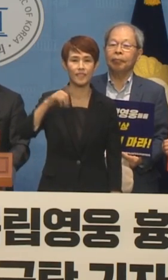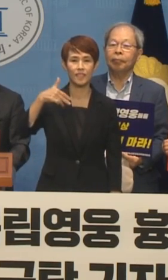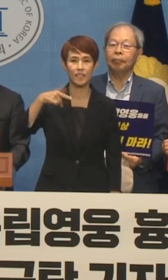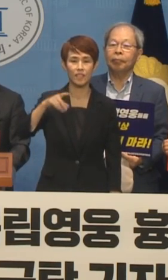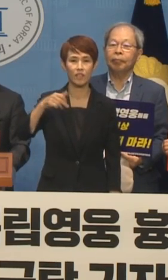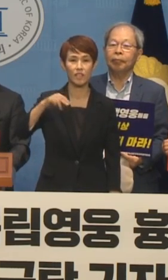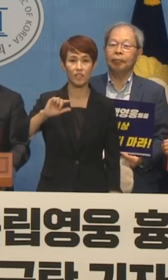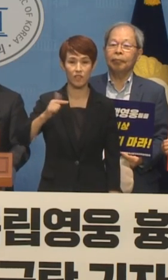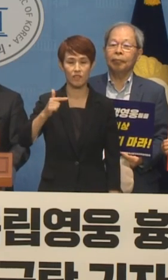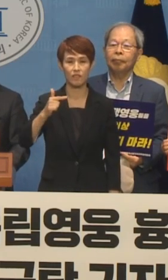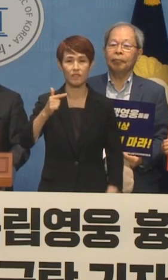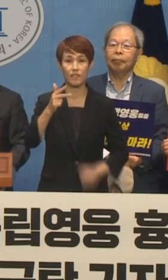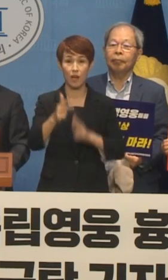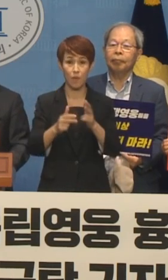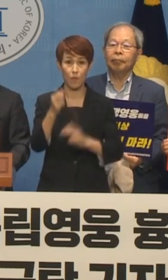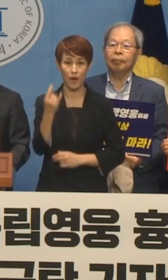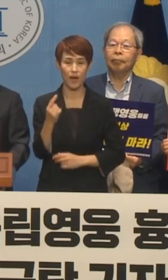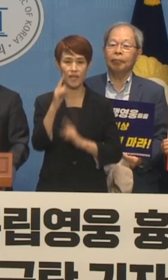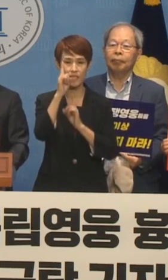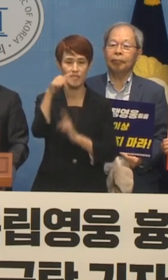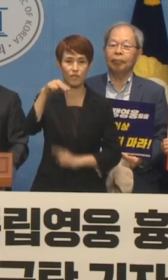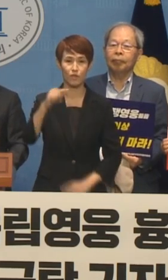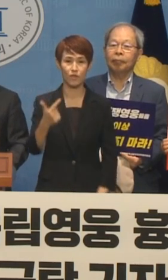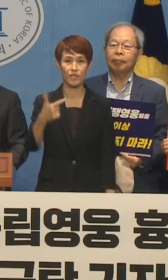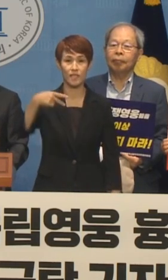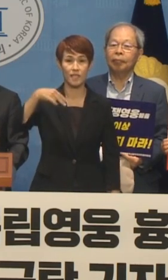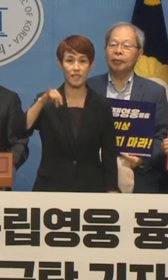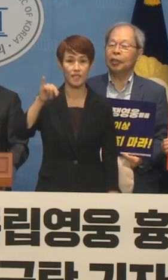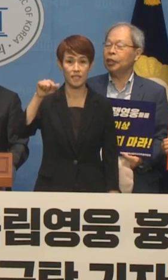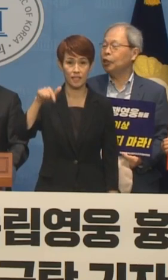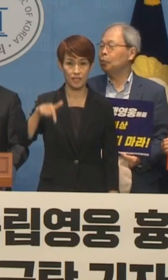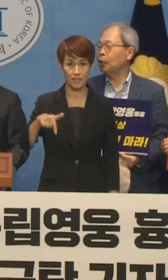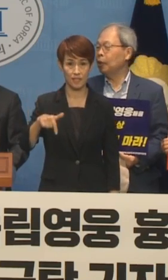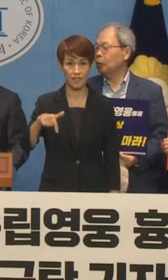지청천 기념사 앞에 이준식